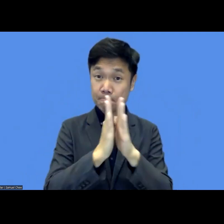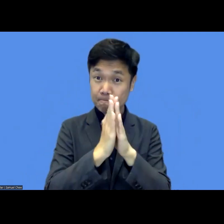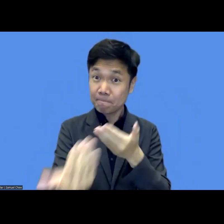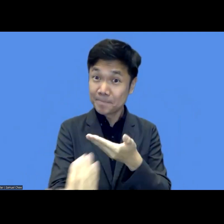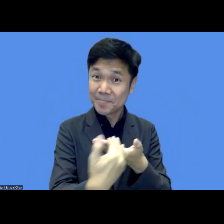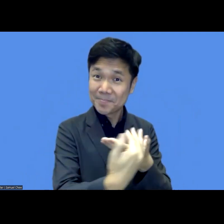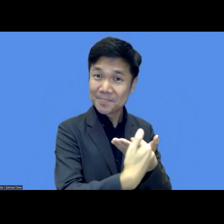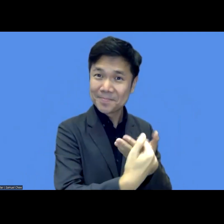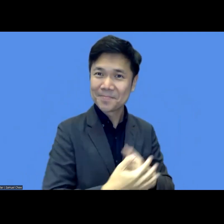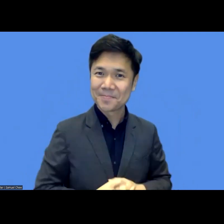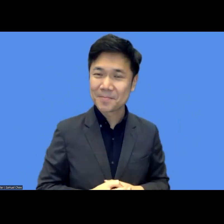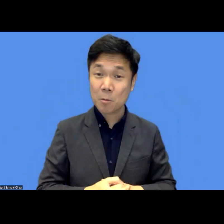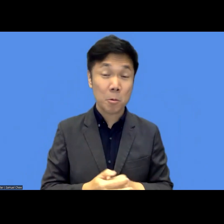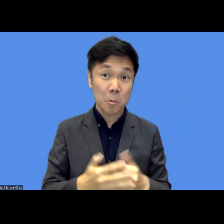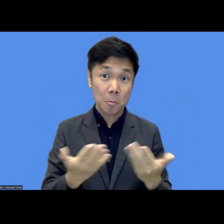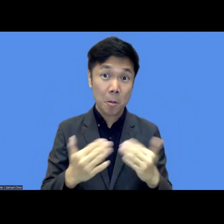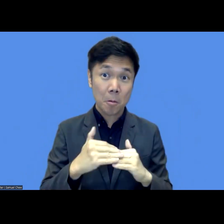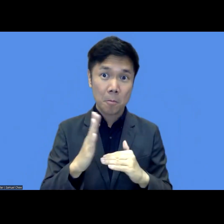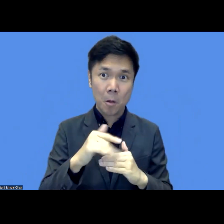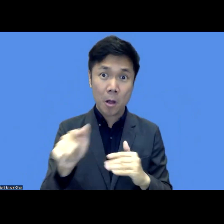la migración desplazada.